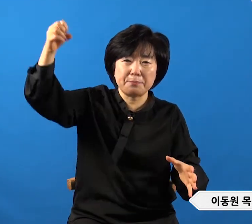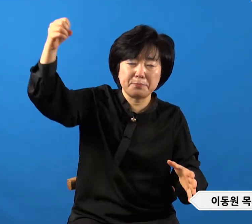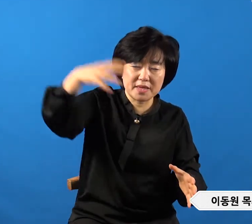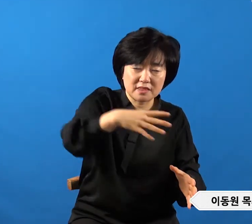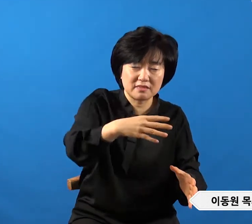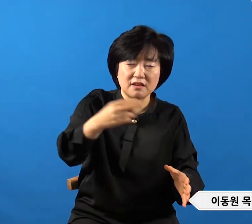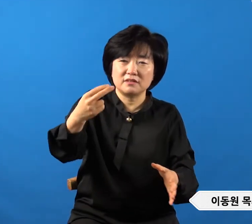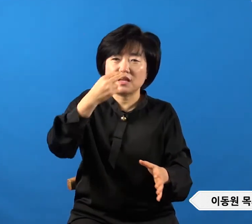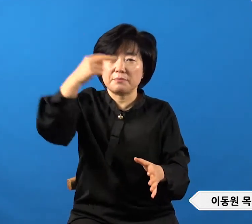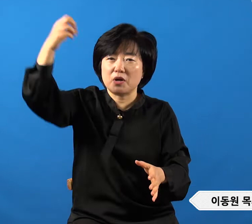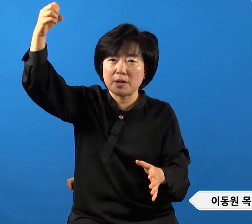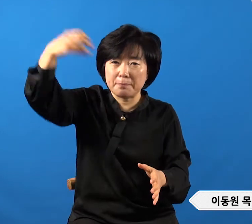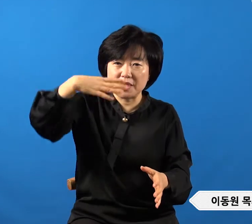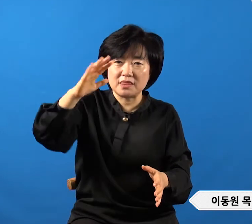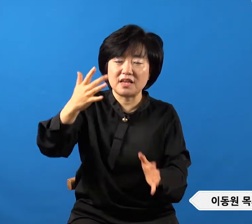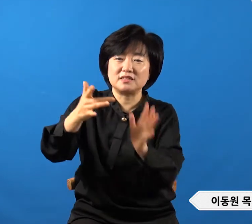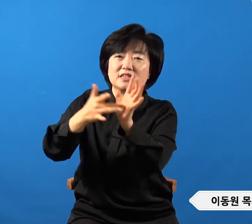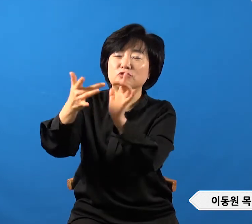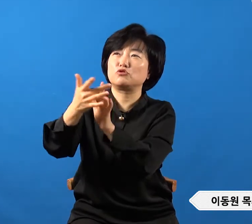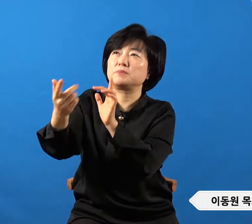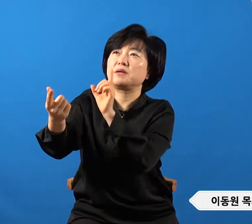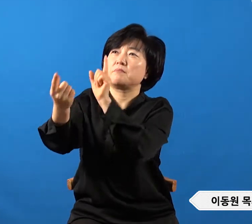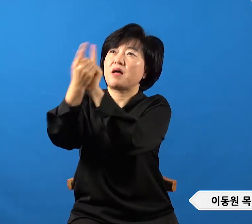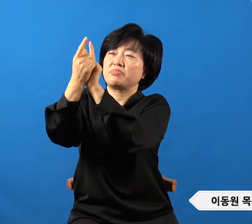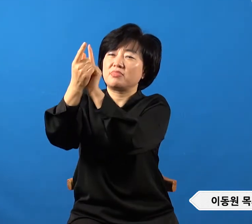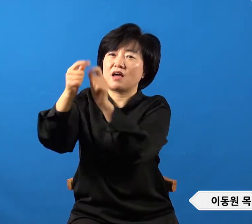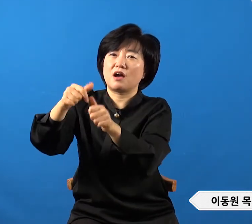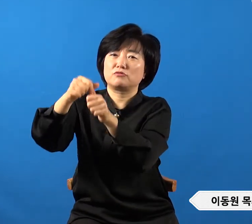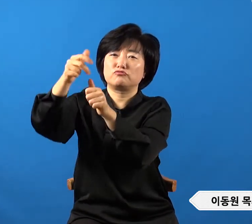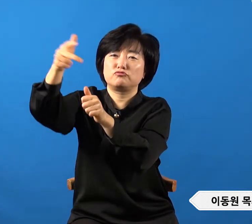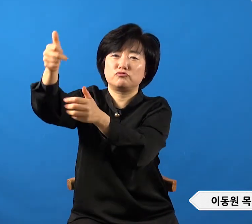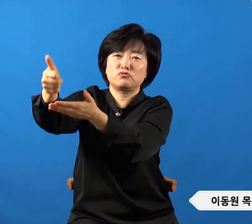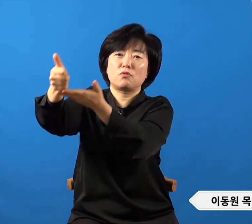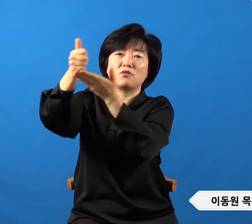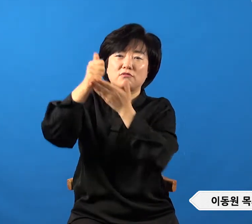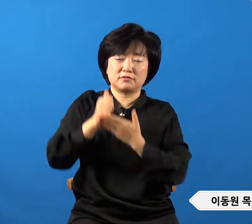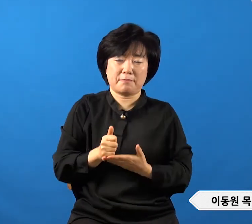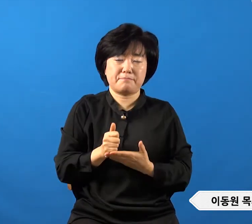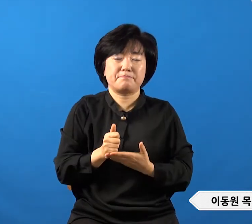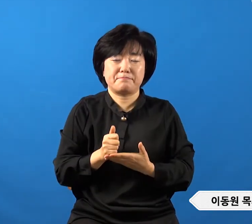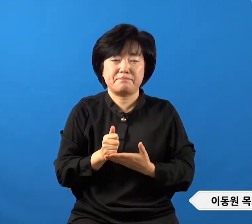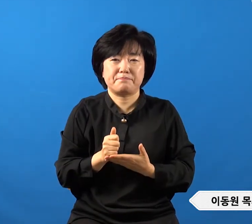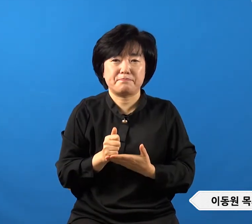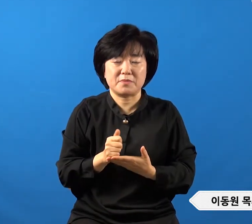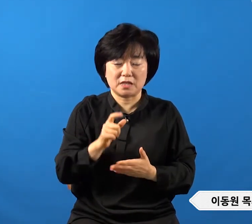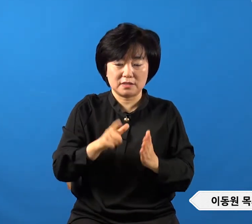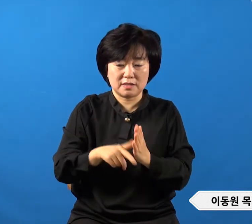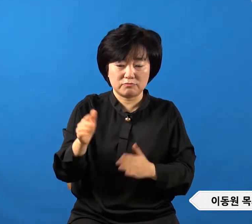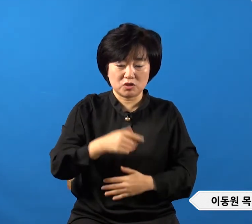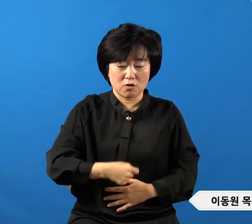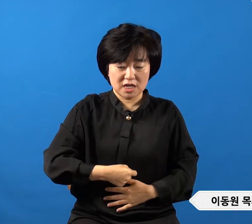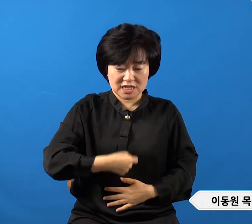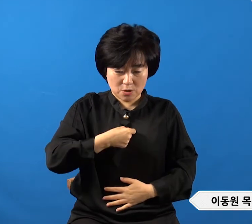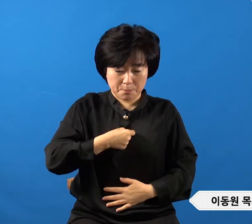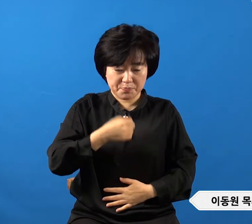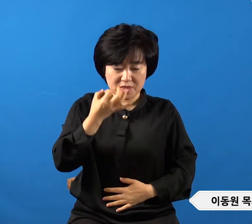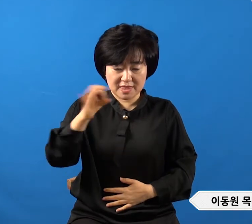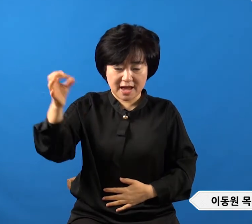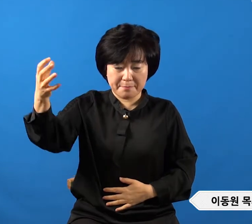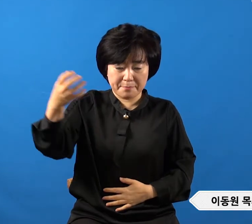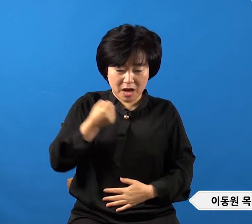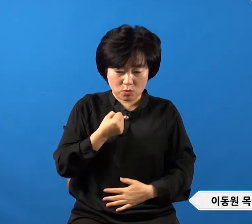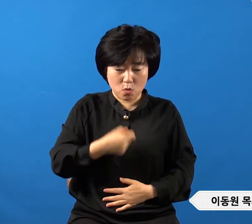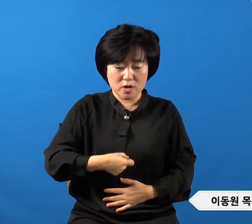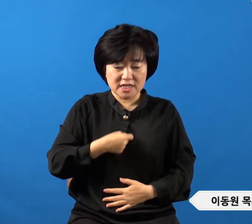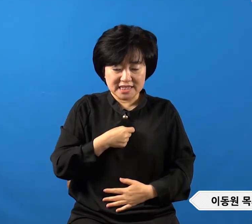만나 그를 구주와 주님으로 우리 마음속에 영접합니다. 그 순간부터 우리는 의롭다함을 받고